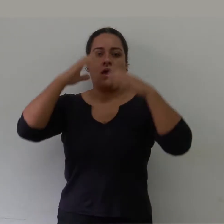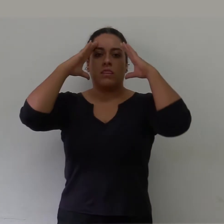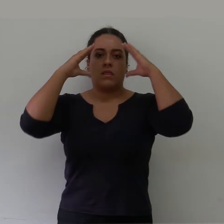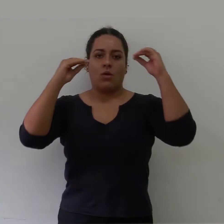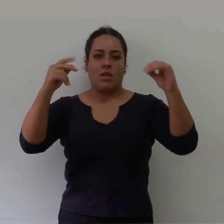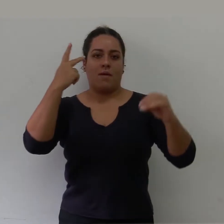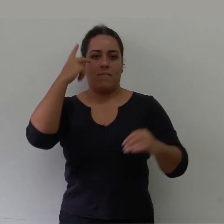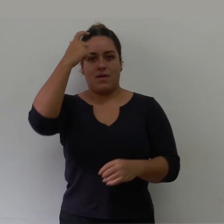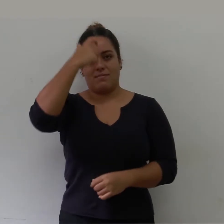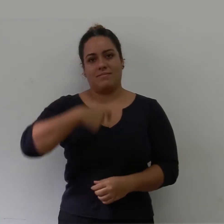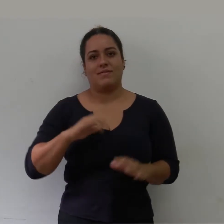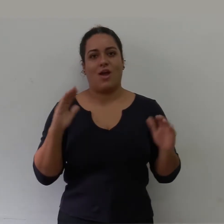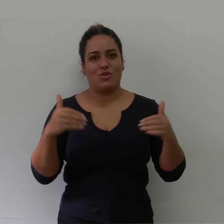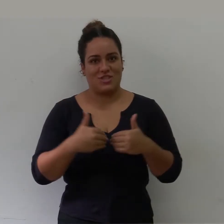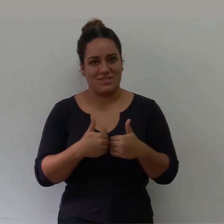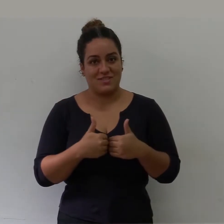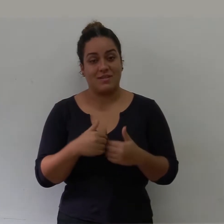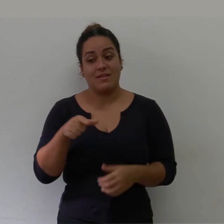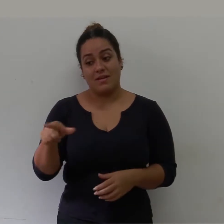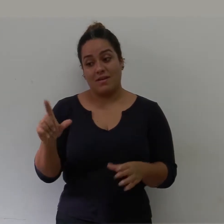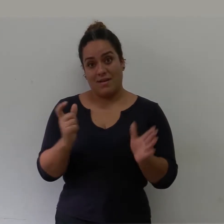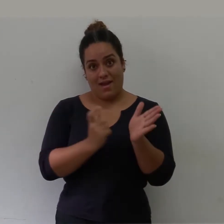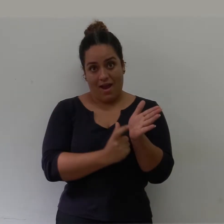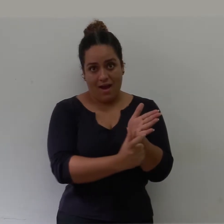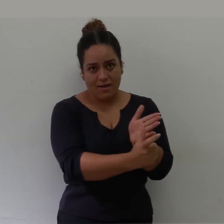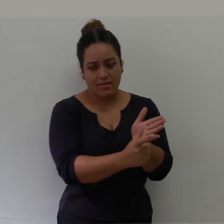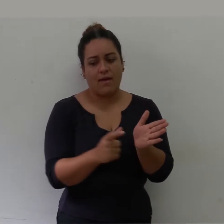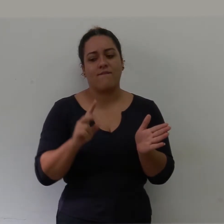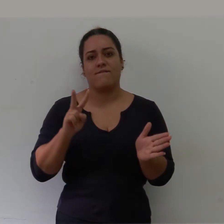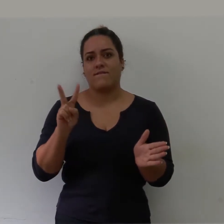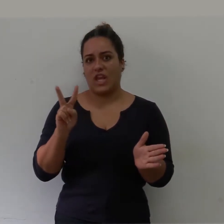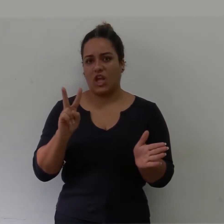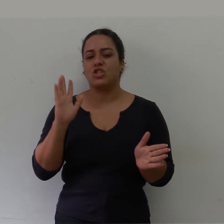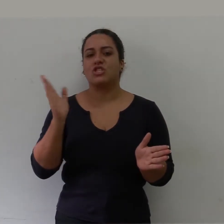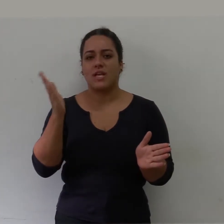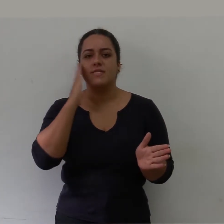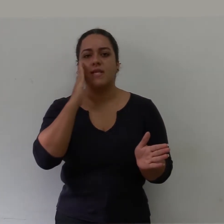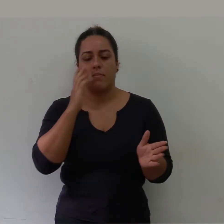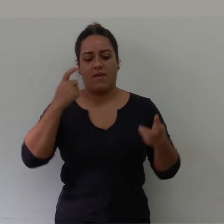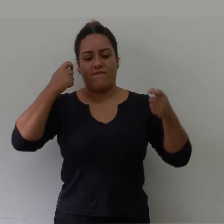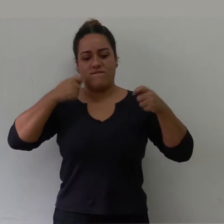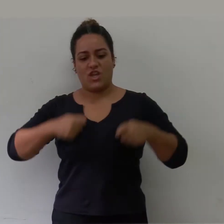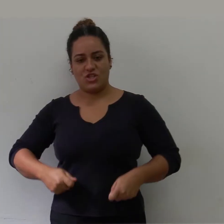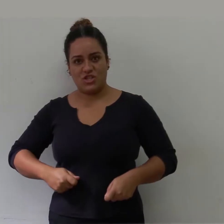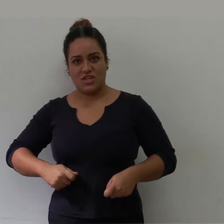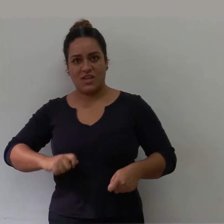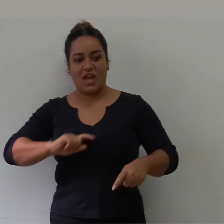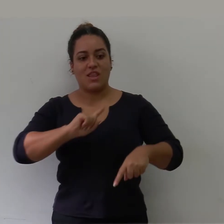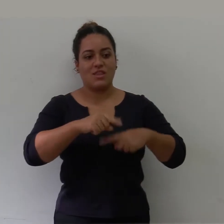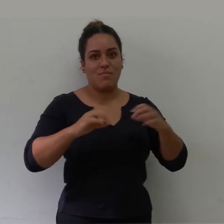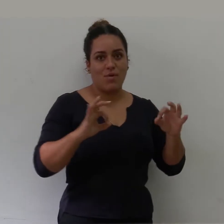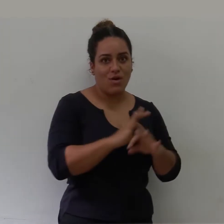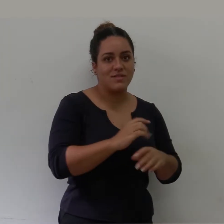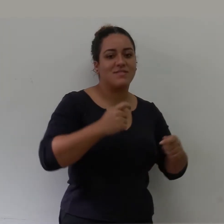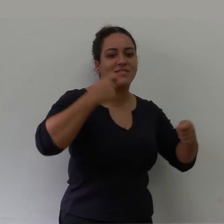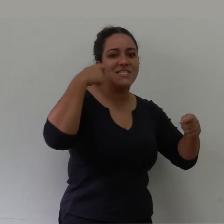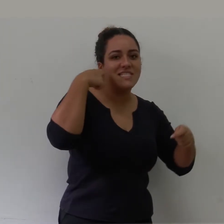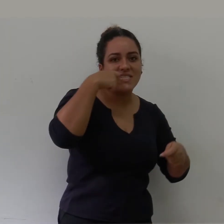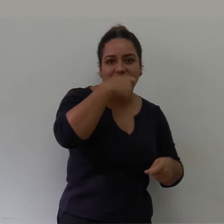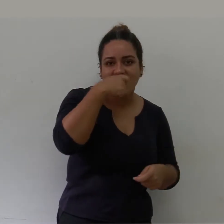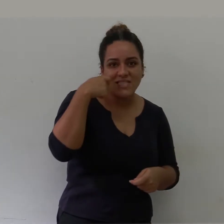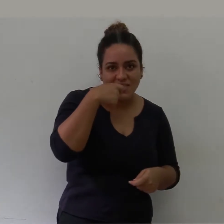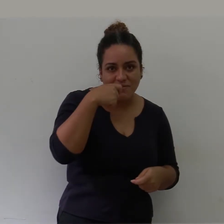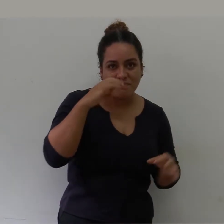com autismo. Com os cartões, o Vinícius já sabe que depois de se vestir, vem a hora de escovar os